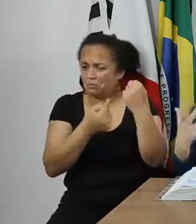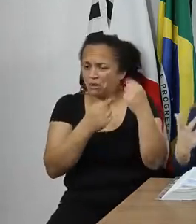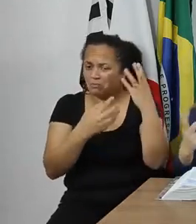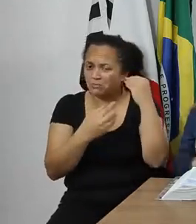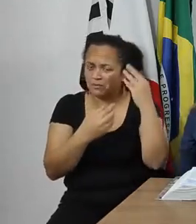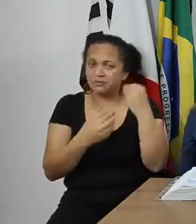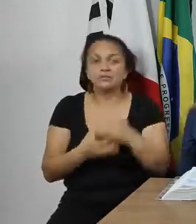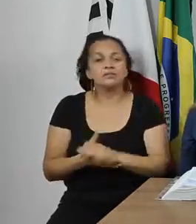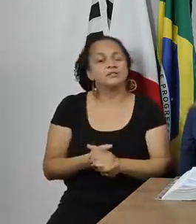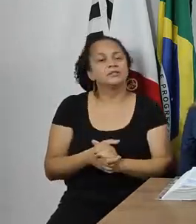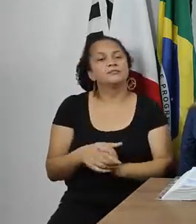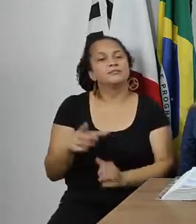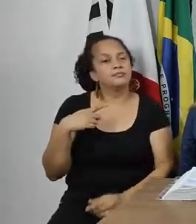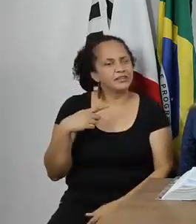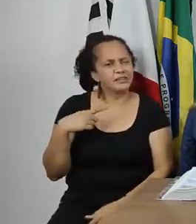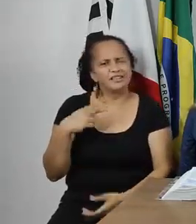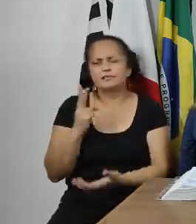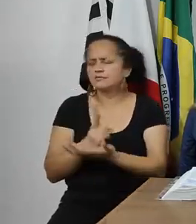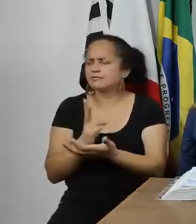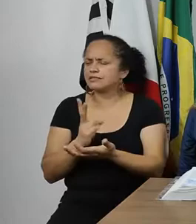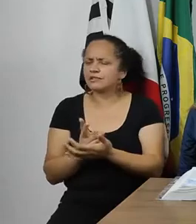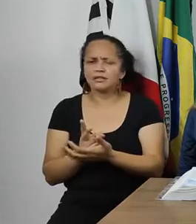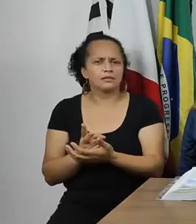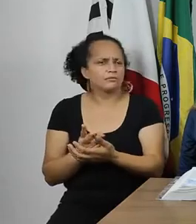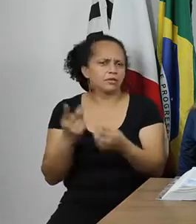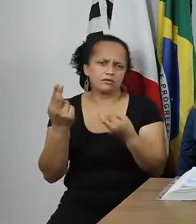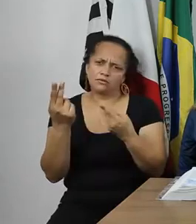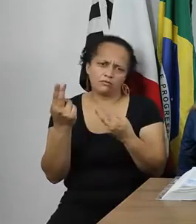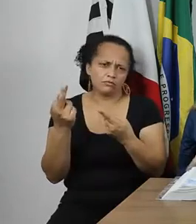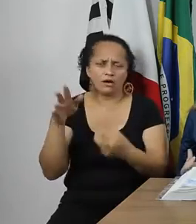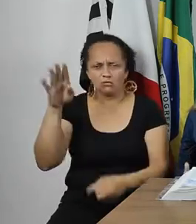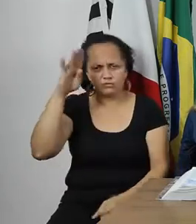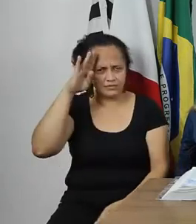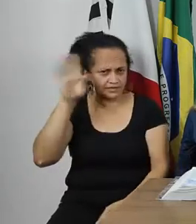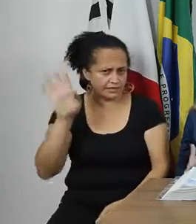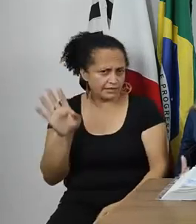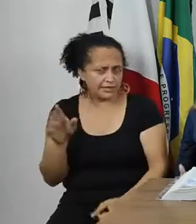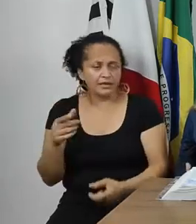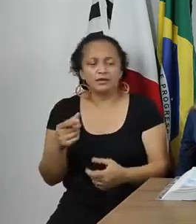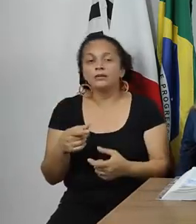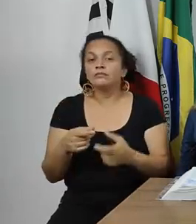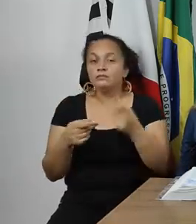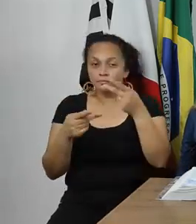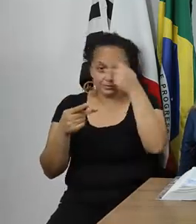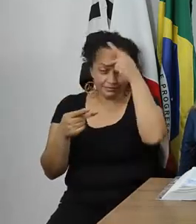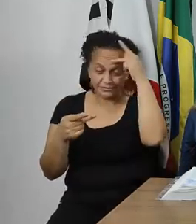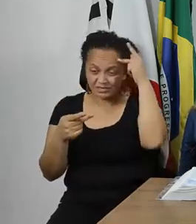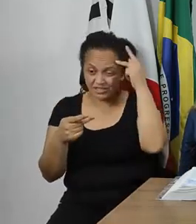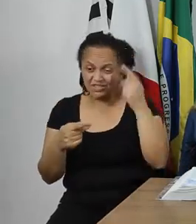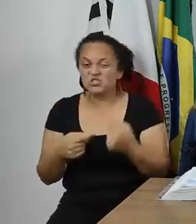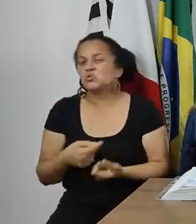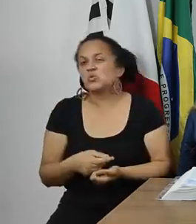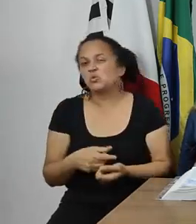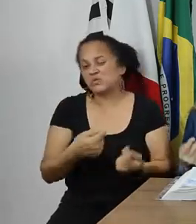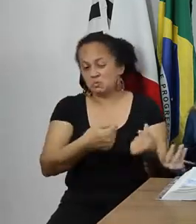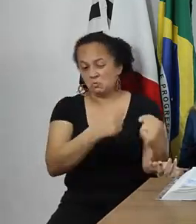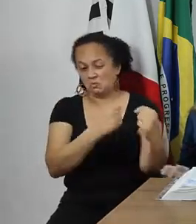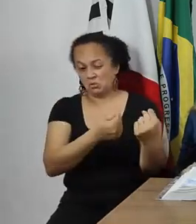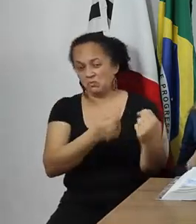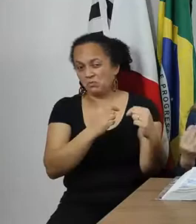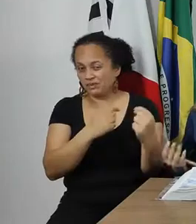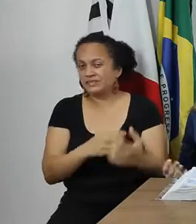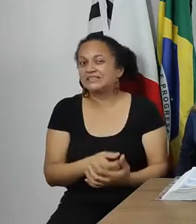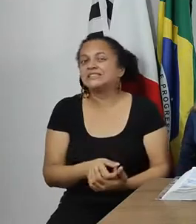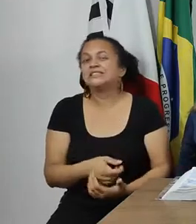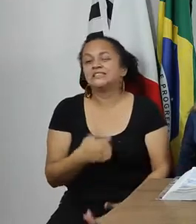nos atacando. Existem pessoas levantadas por Satanás para nos atacar, para fazer com que a gente esmoreça, que a